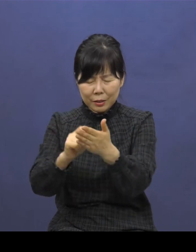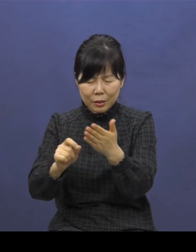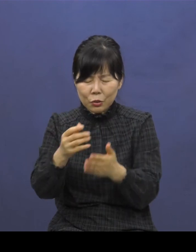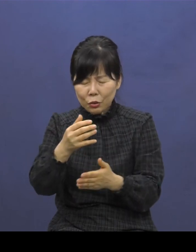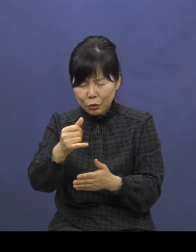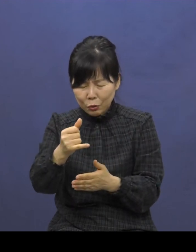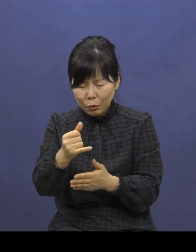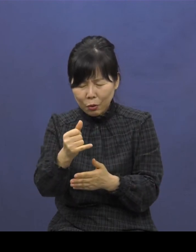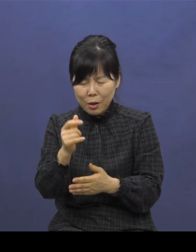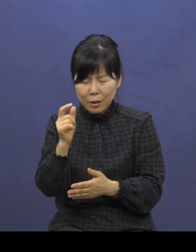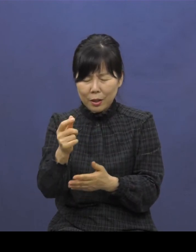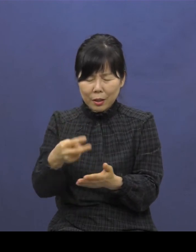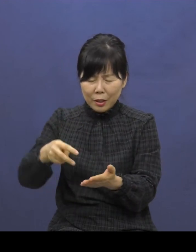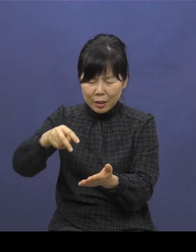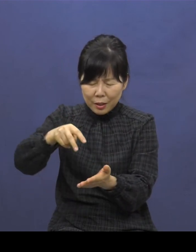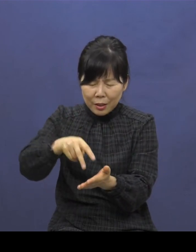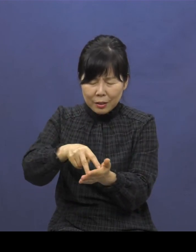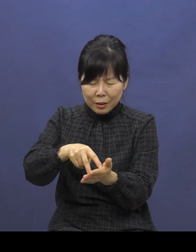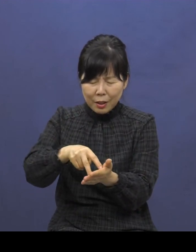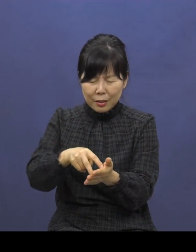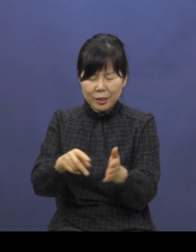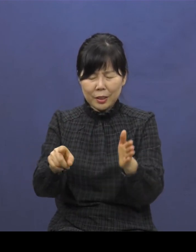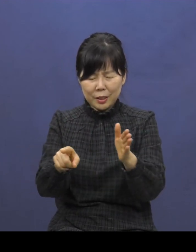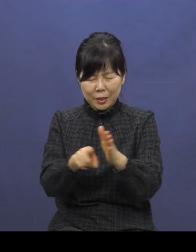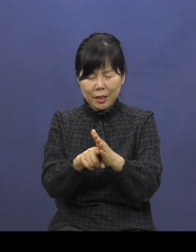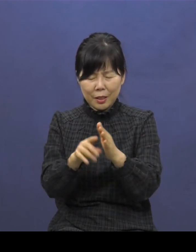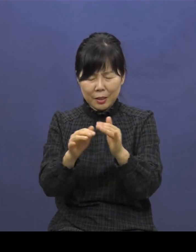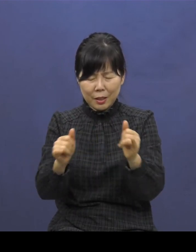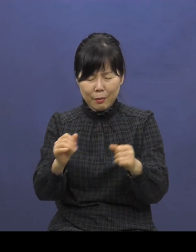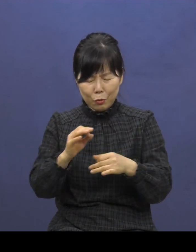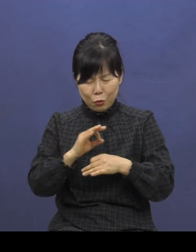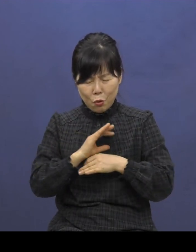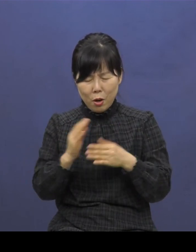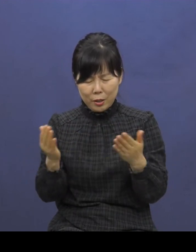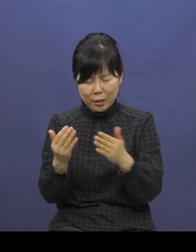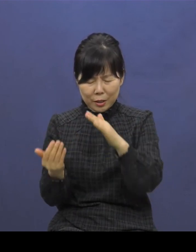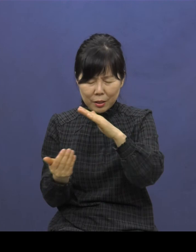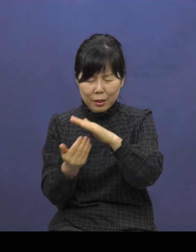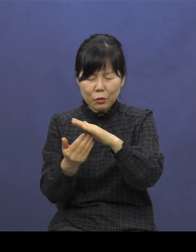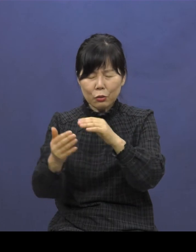도와주시고, 그 자리에서 일어나는 그런 덜치고 일어나는 그런